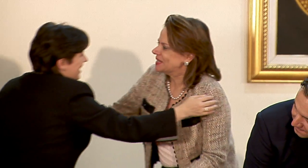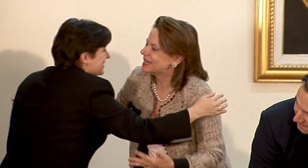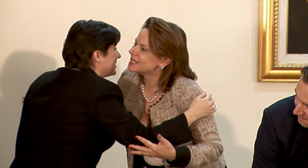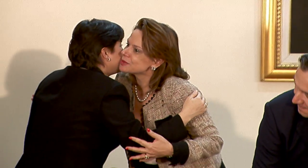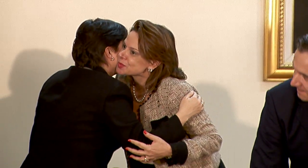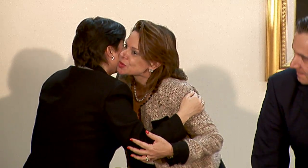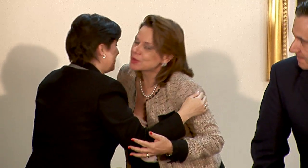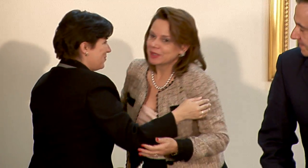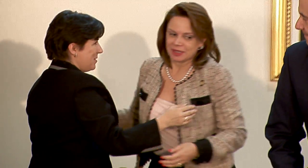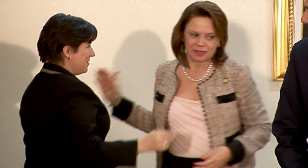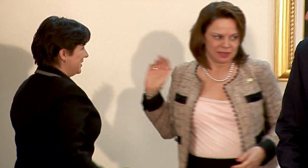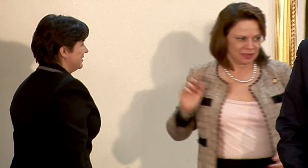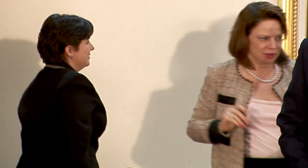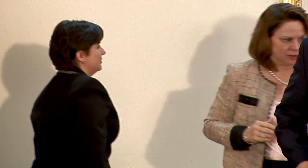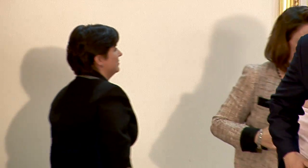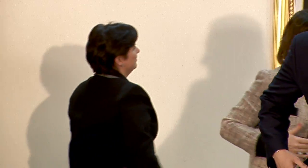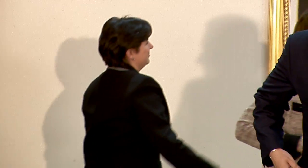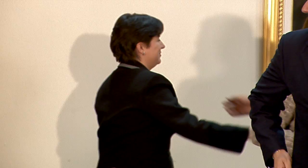Muchas gracias.